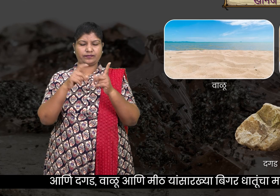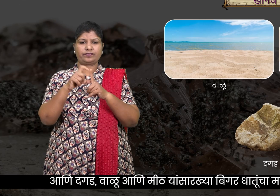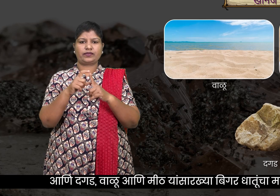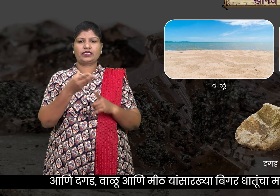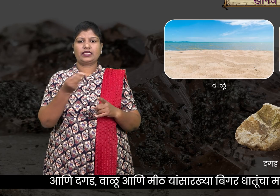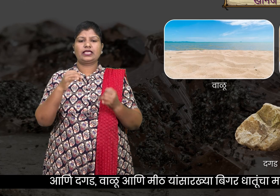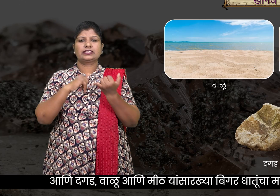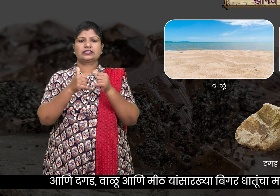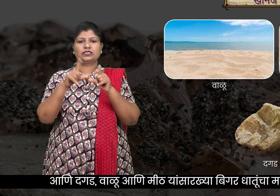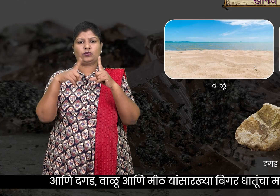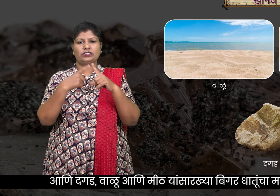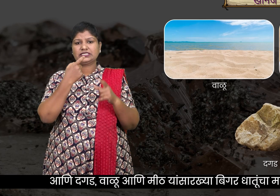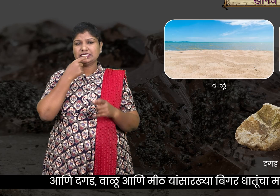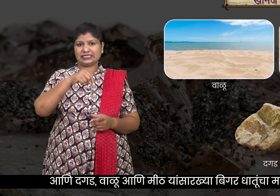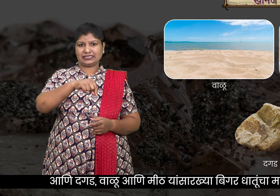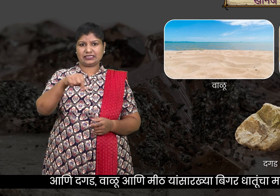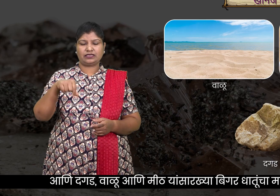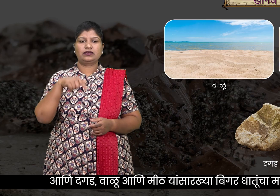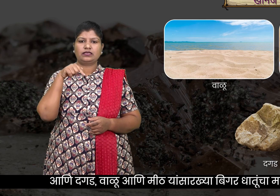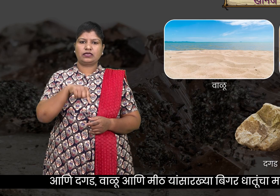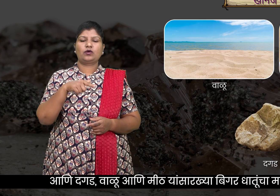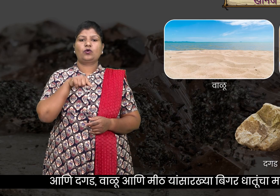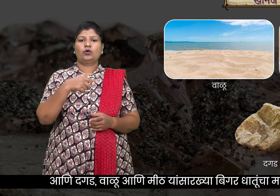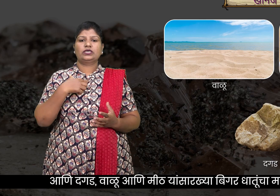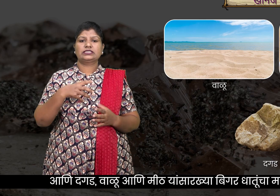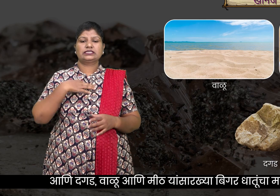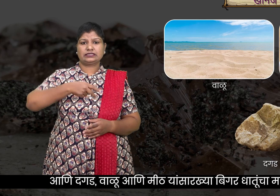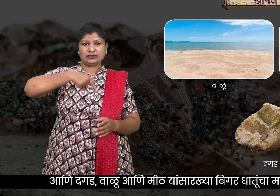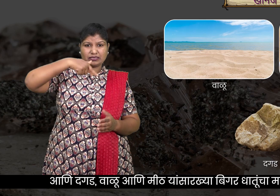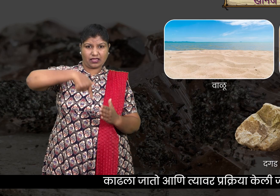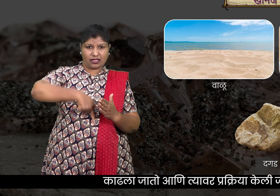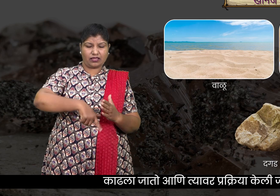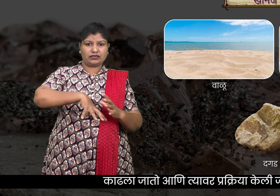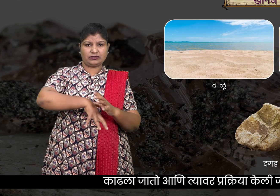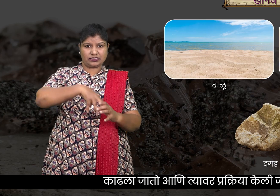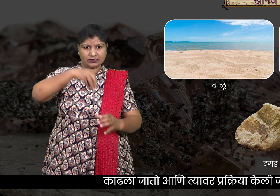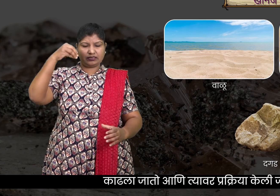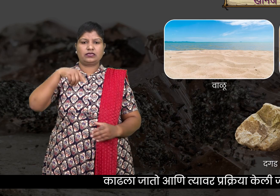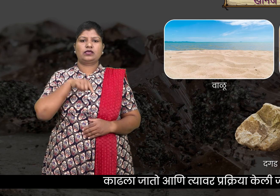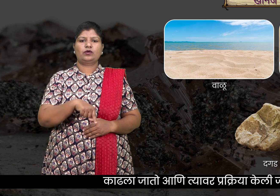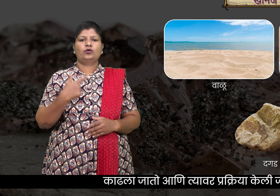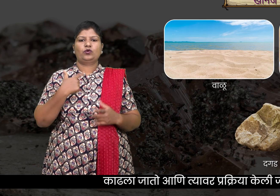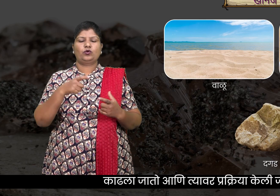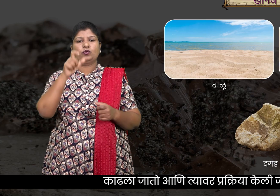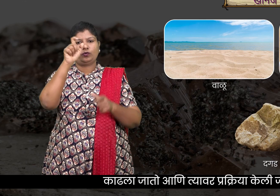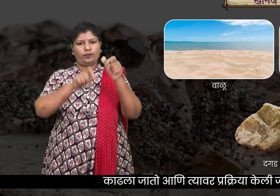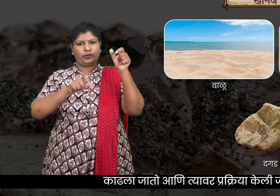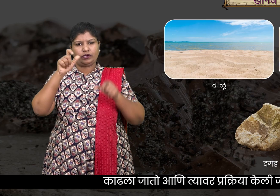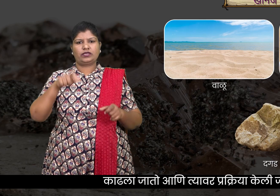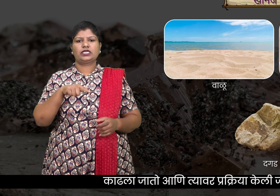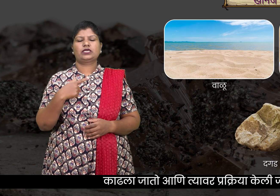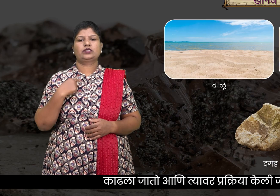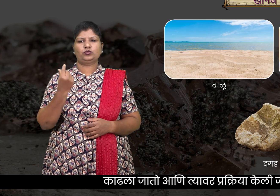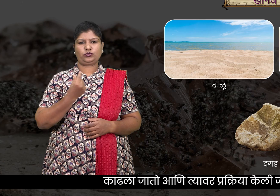आणि दगड, वाळू आणि मीठ यांसारख्या बिगर धातूंचा मानवी वापरासाठी काढला जातो आणि त्यावर प्रक्रिया केली